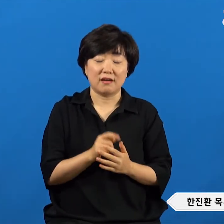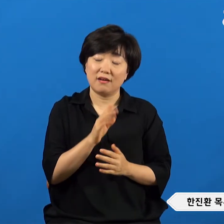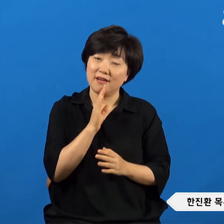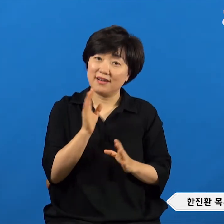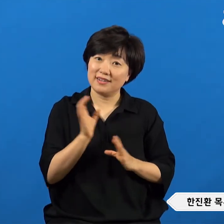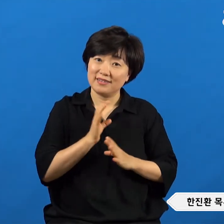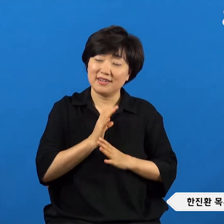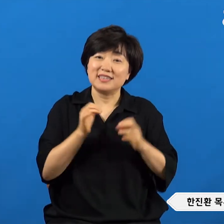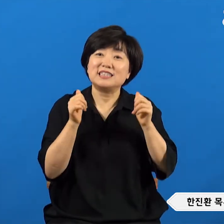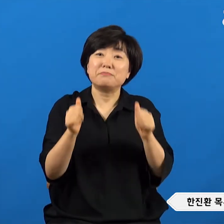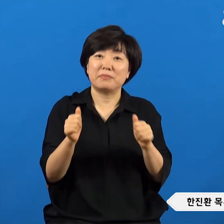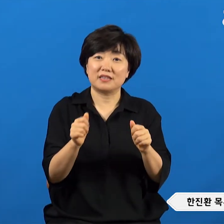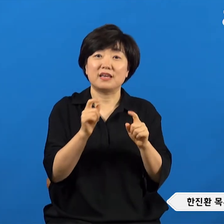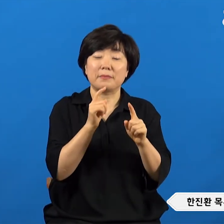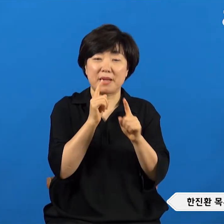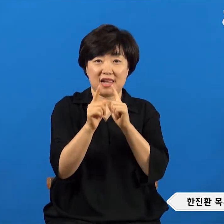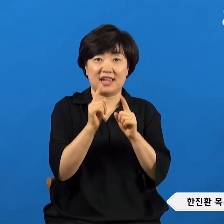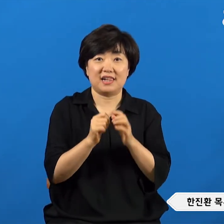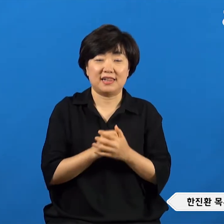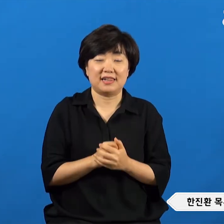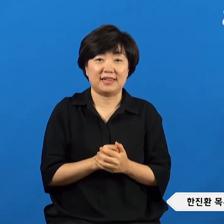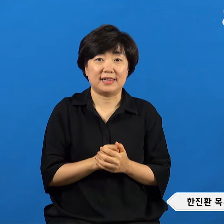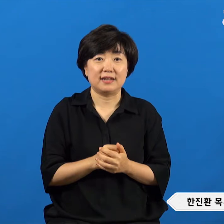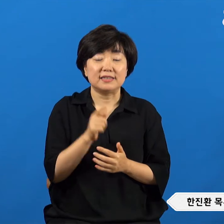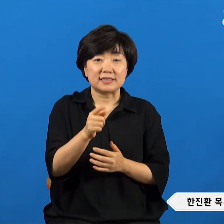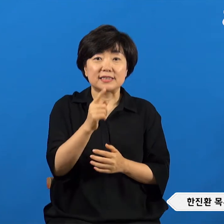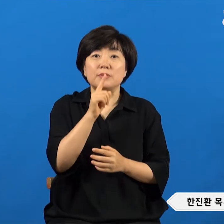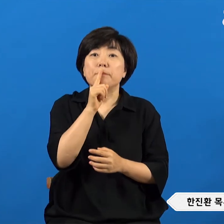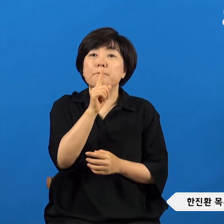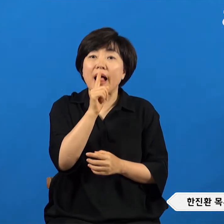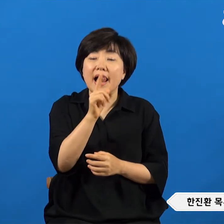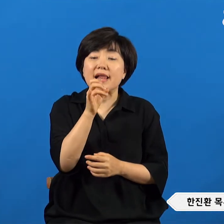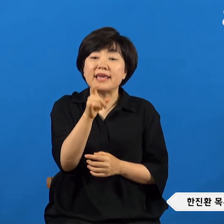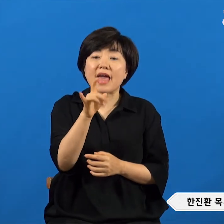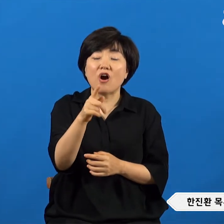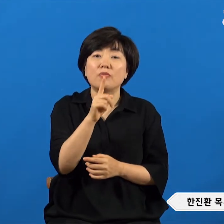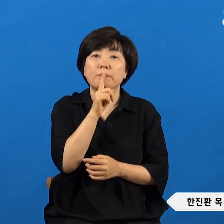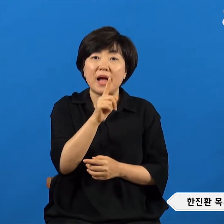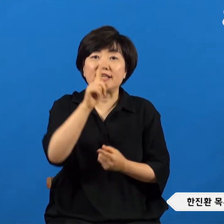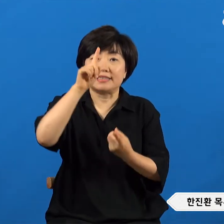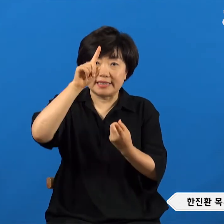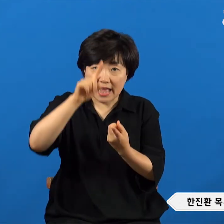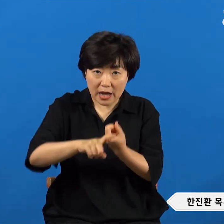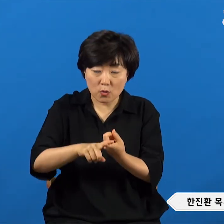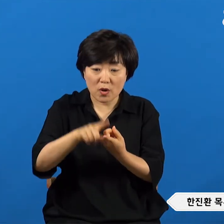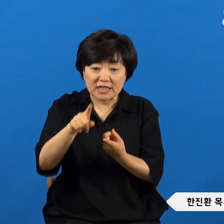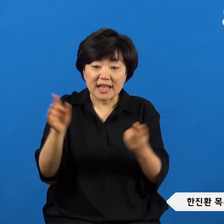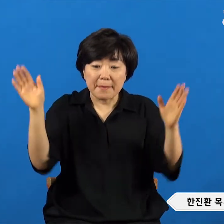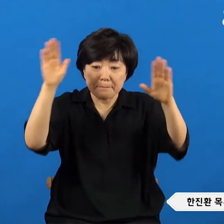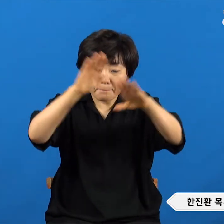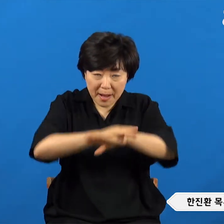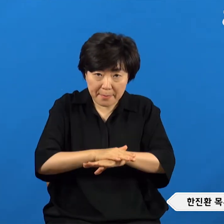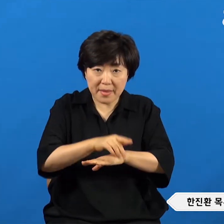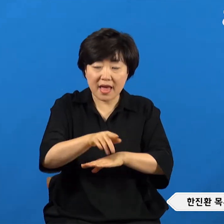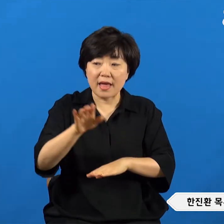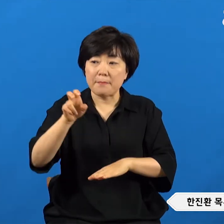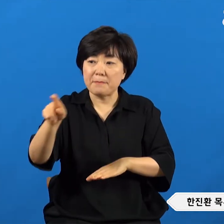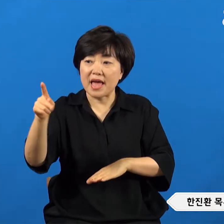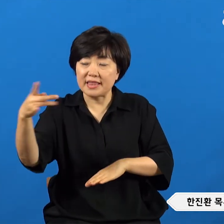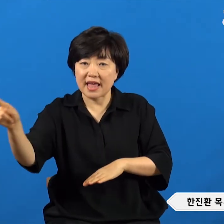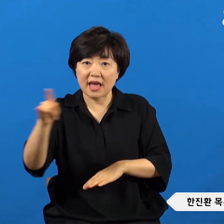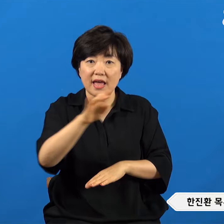무서운 심판의 말이죠. 그 예언 그대로 바벨론은 그날 밤에 메대와